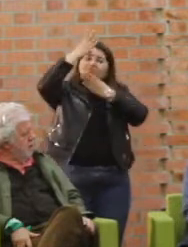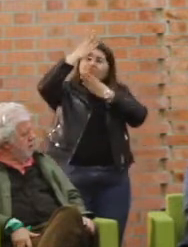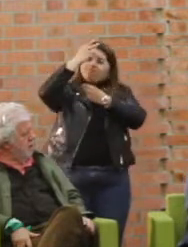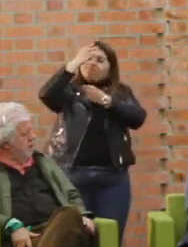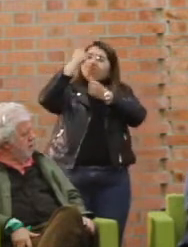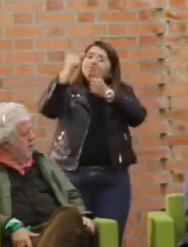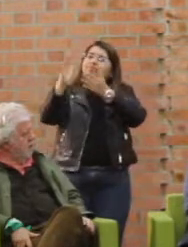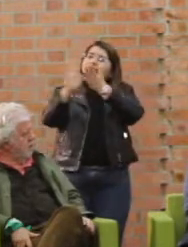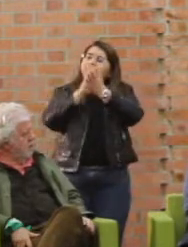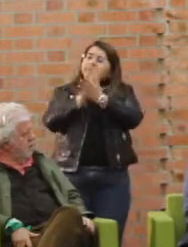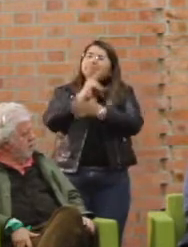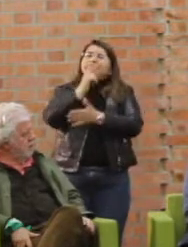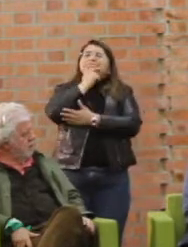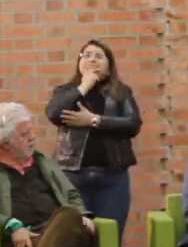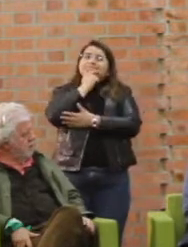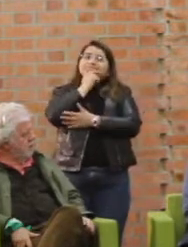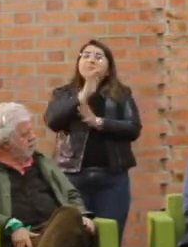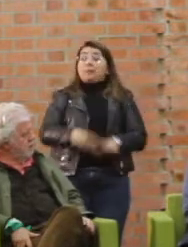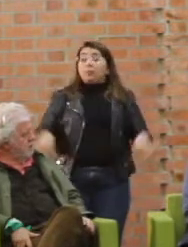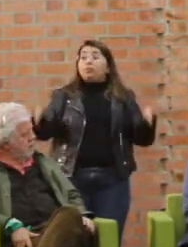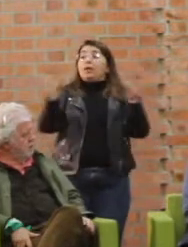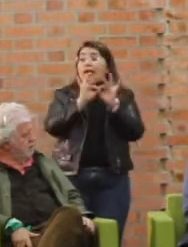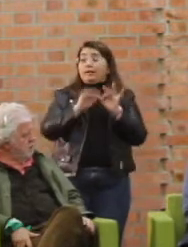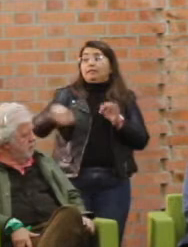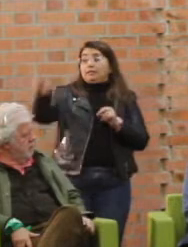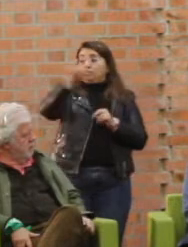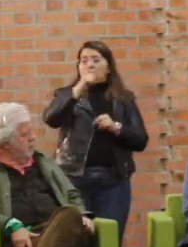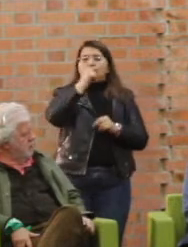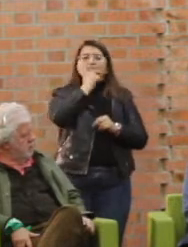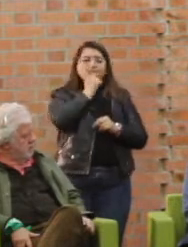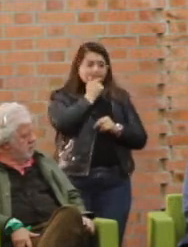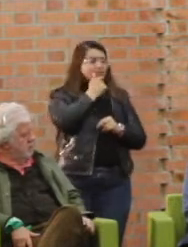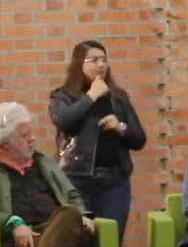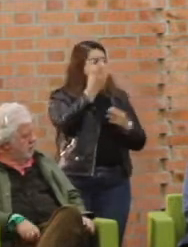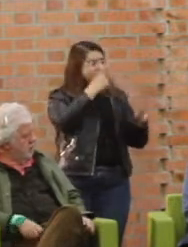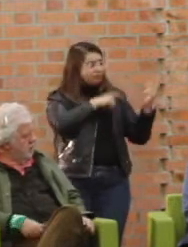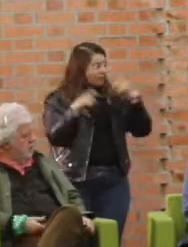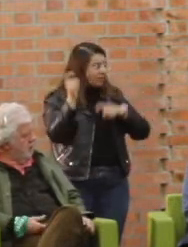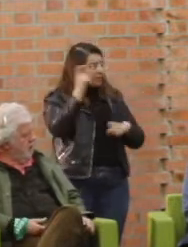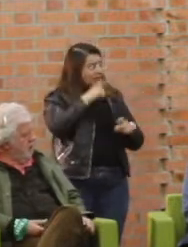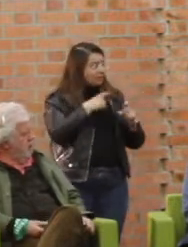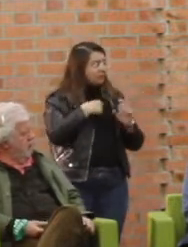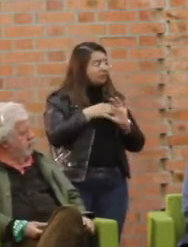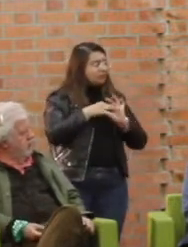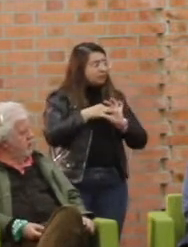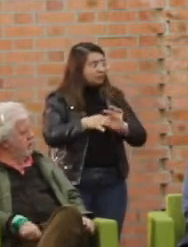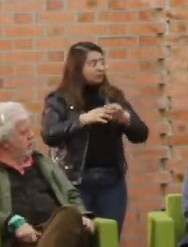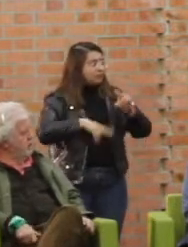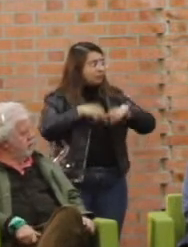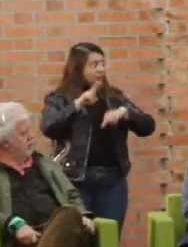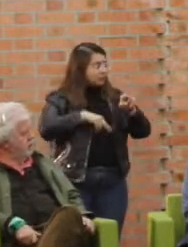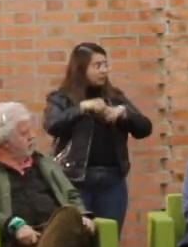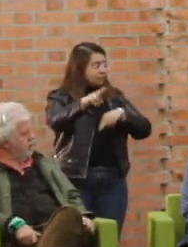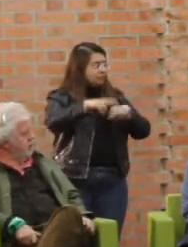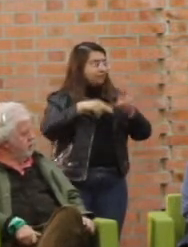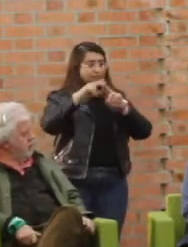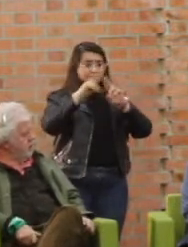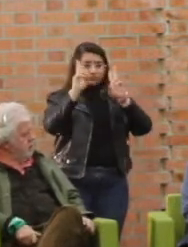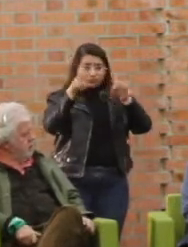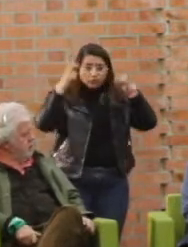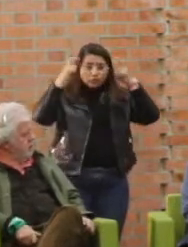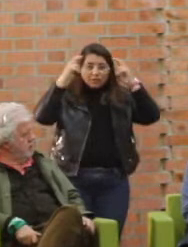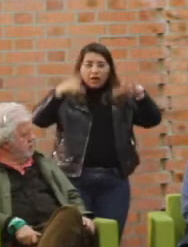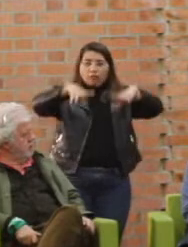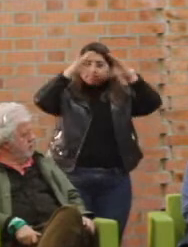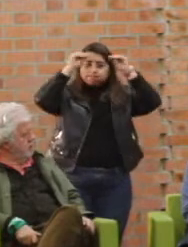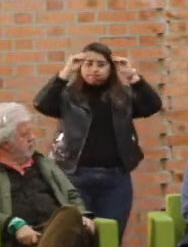de esas otras de esas investigaciones que no tienen un valor inmediato sino inmediato usted que son un poco más lentas que construyen el conocimiento de